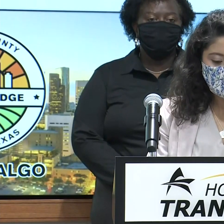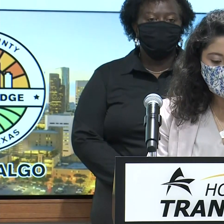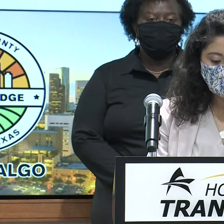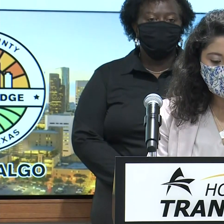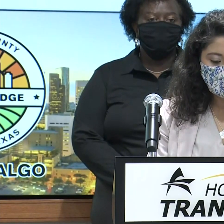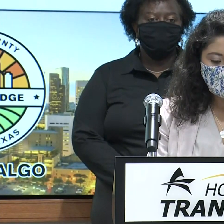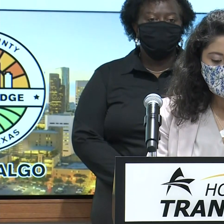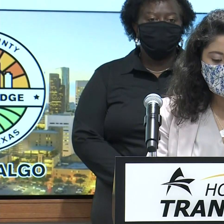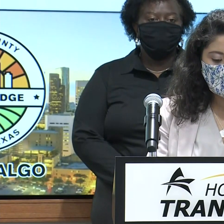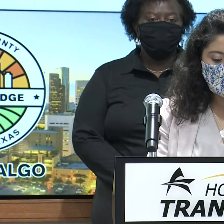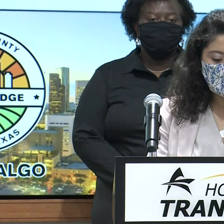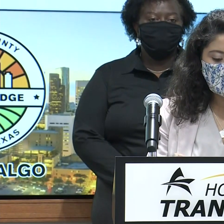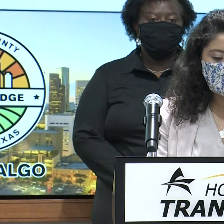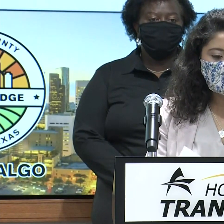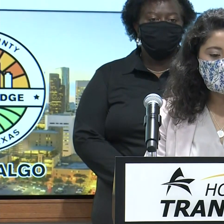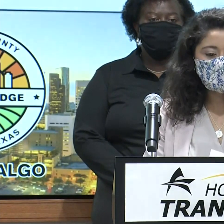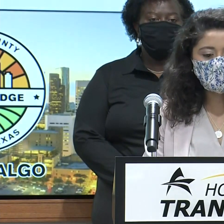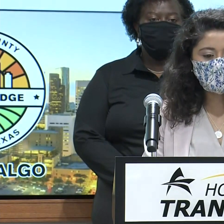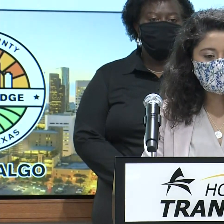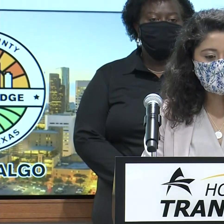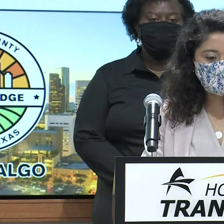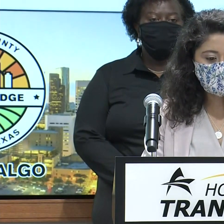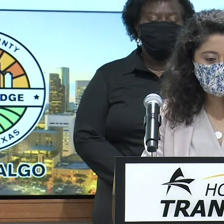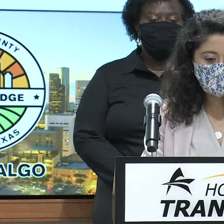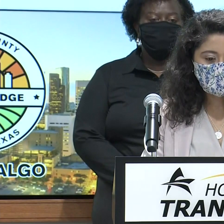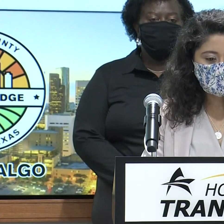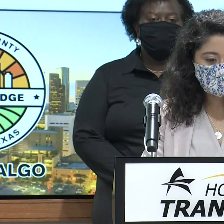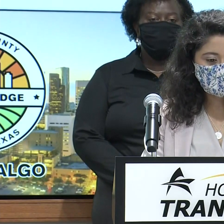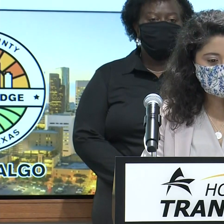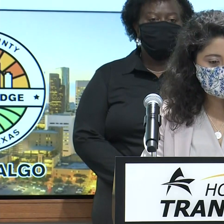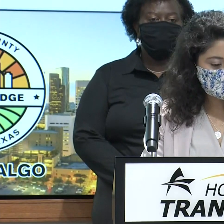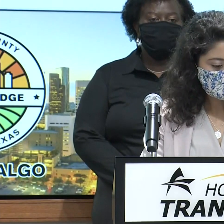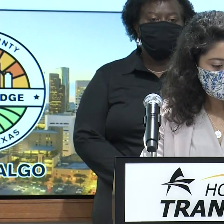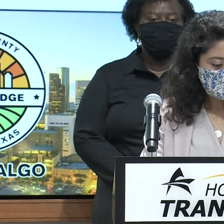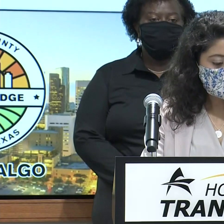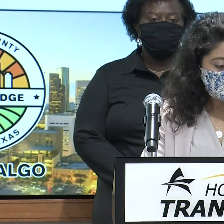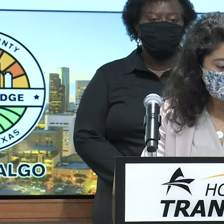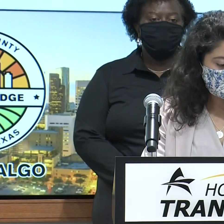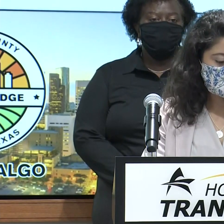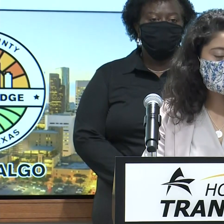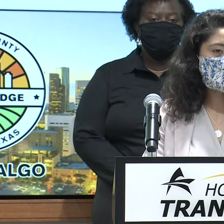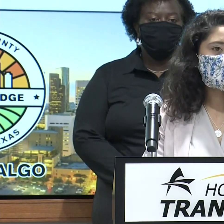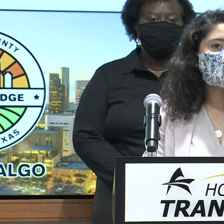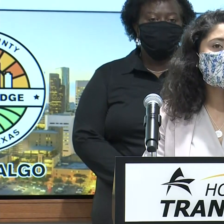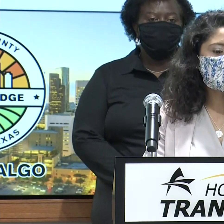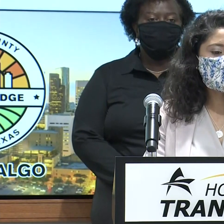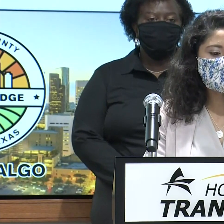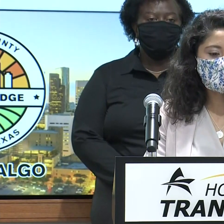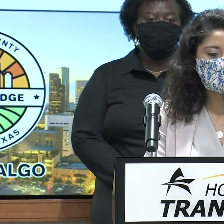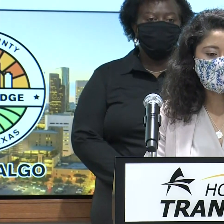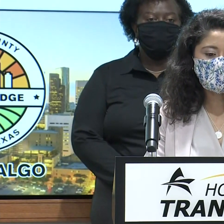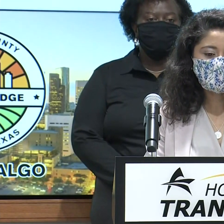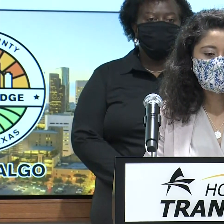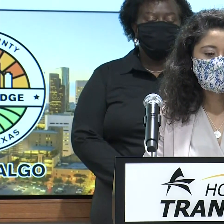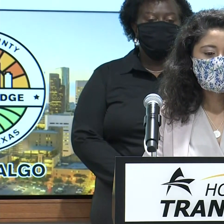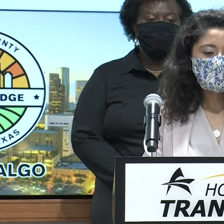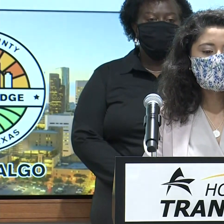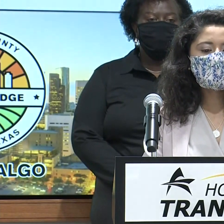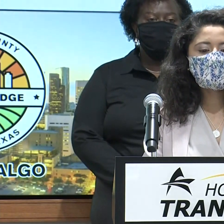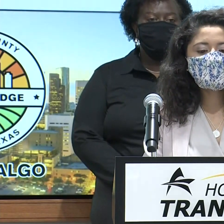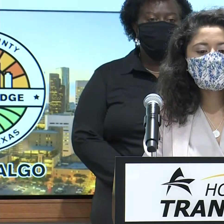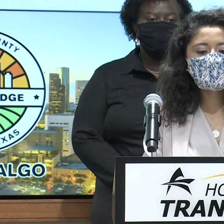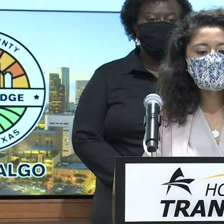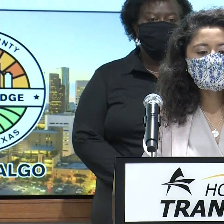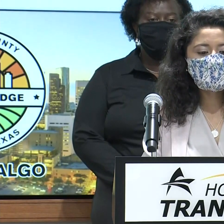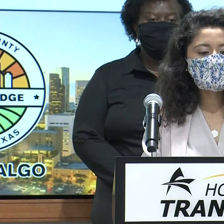García va a hablar acerca de una subvención que hemos recibido muy importante que nos permite hacer eso.